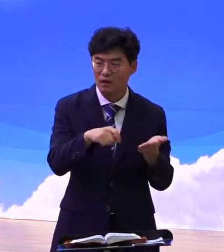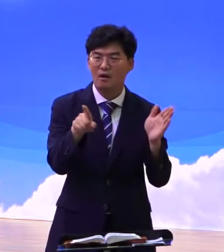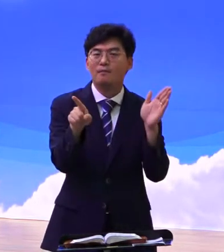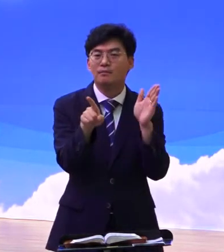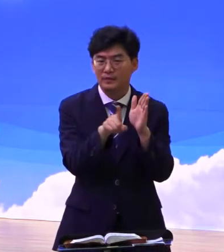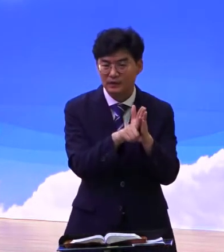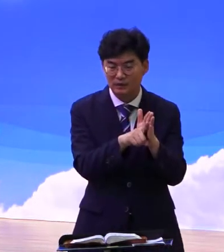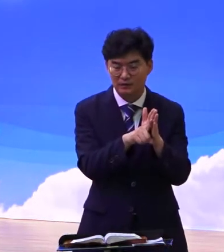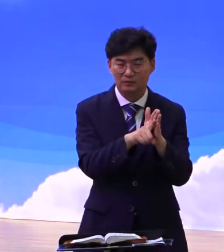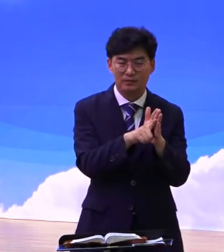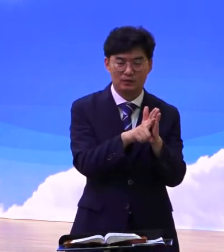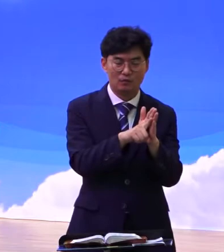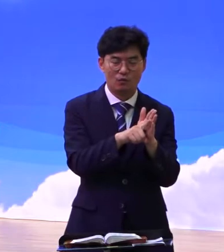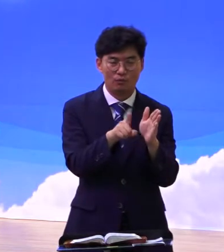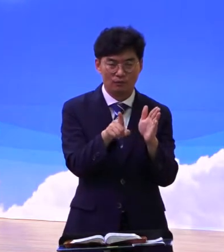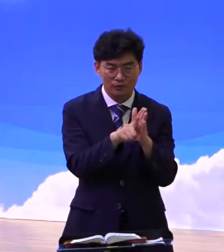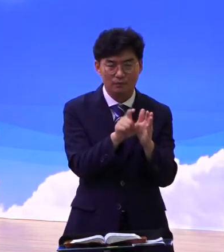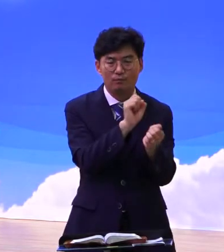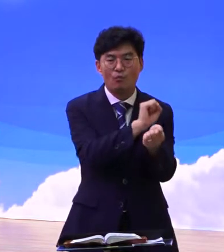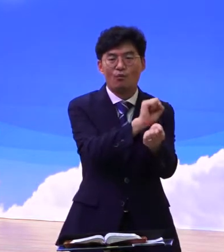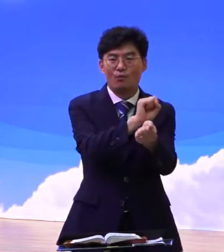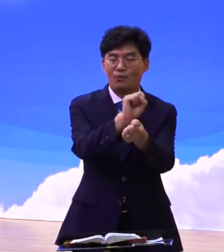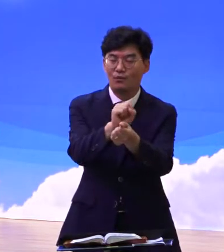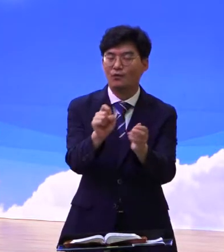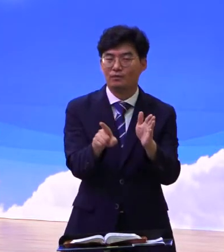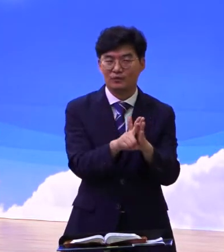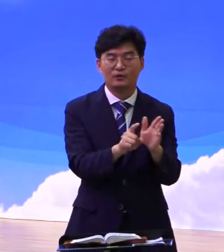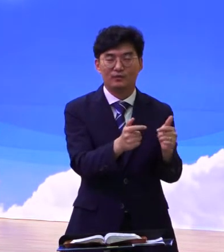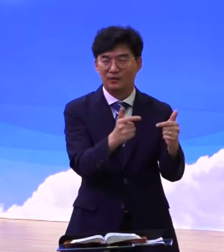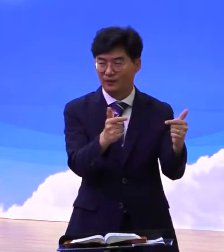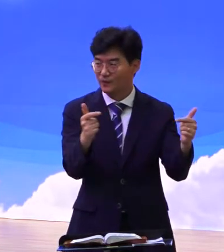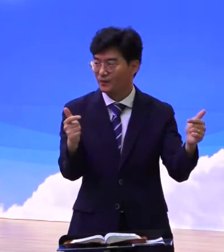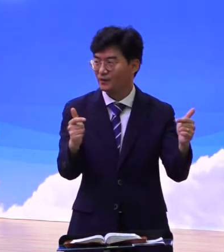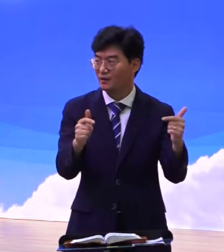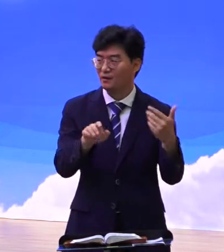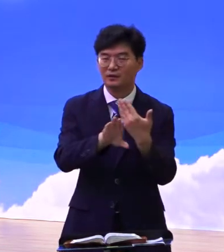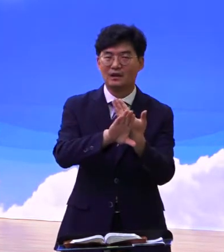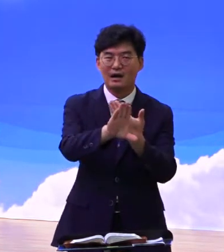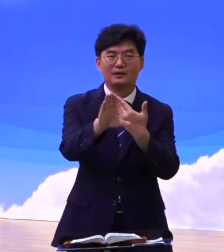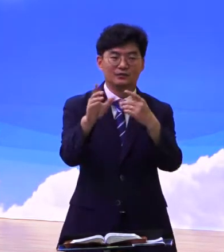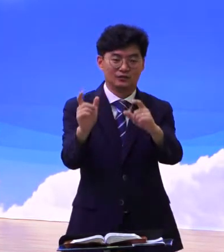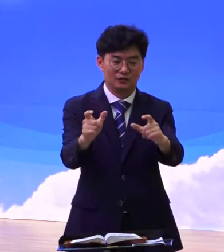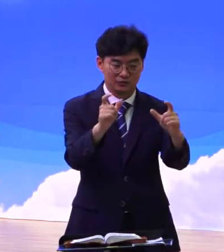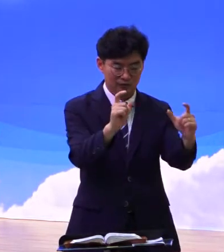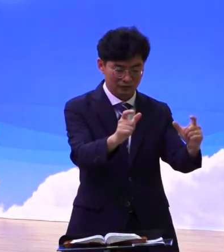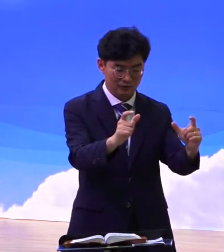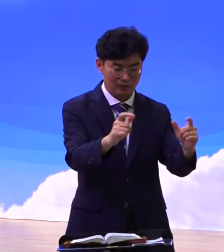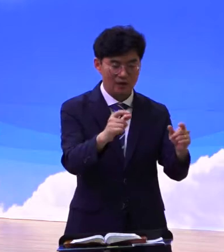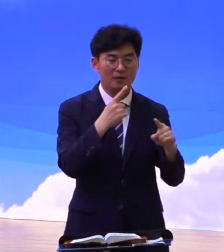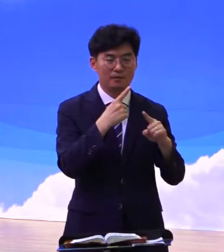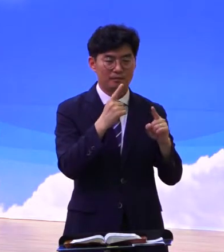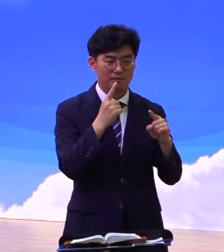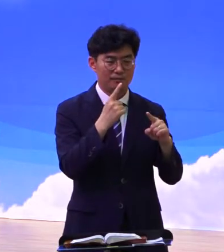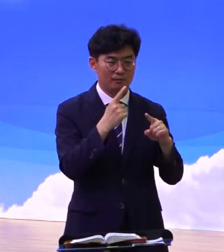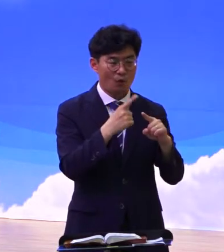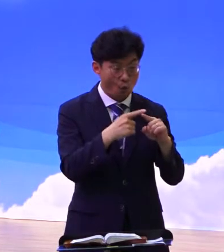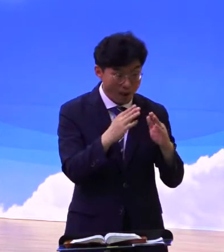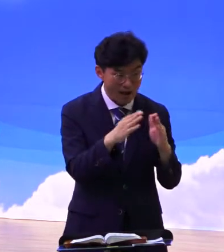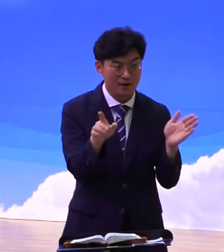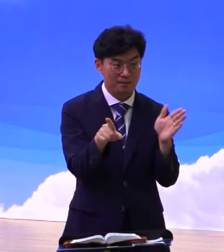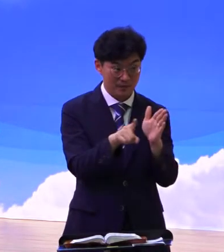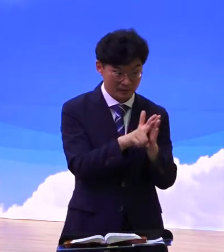마게도냐 지역과 아가야 지역에 있는 믿음의 사람들에게까지도 본이 될 정도로 그들은 신앙생활을